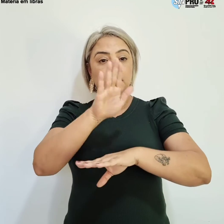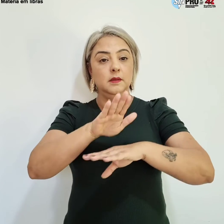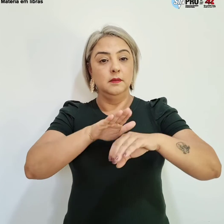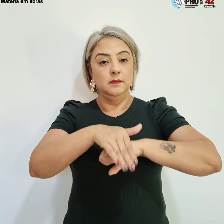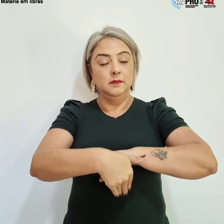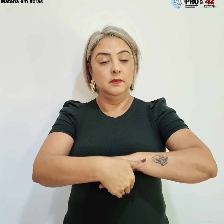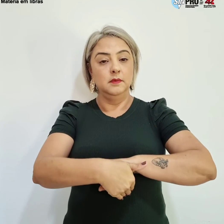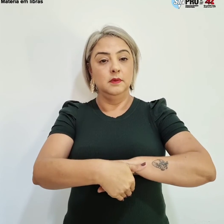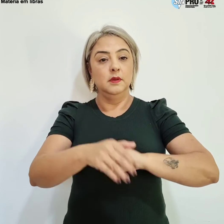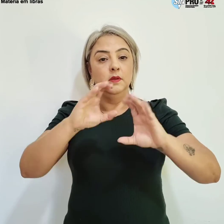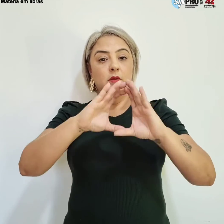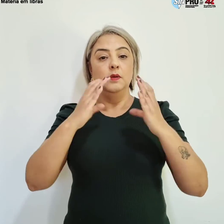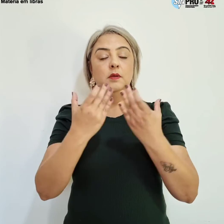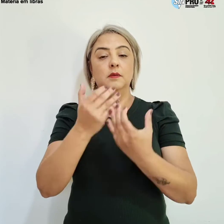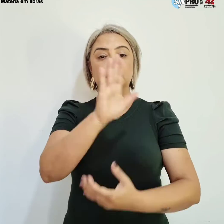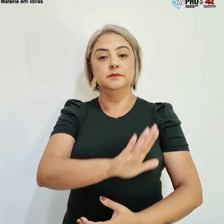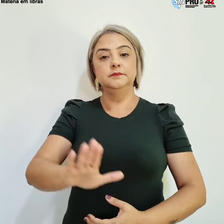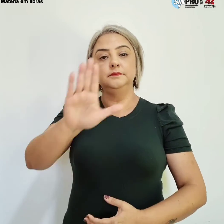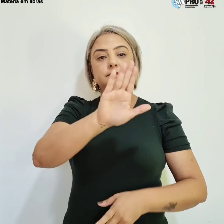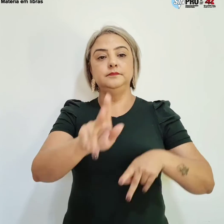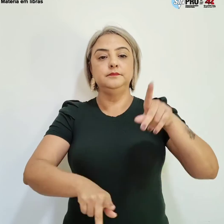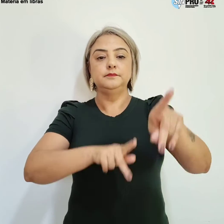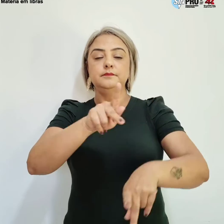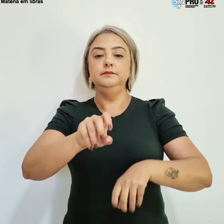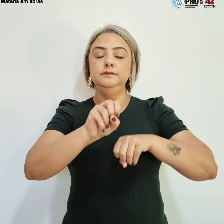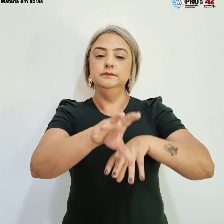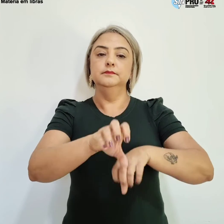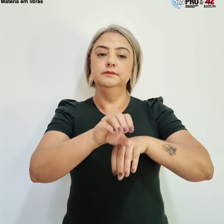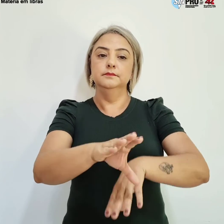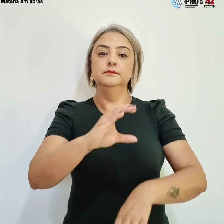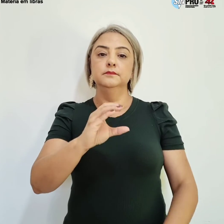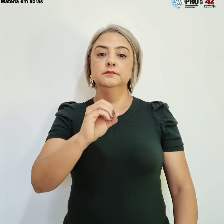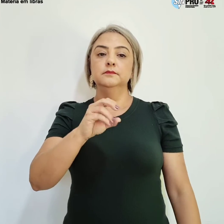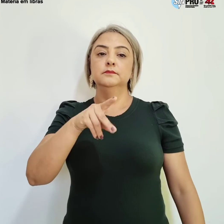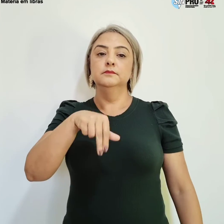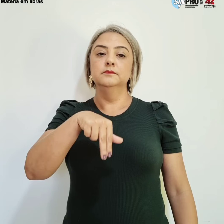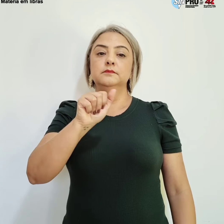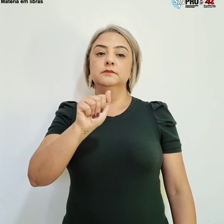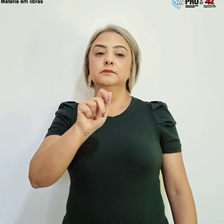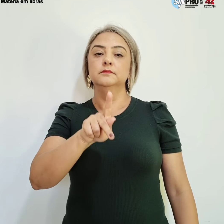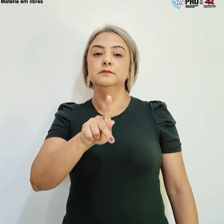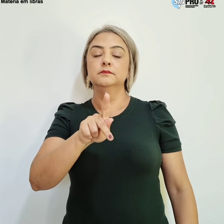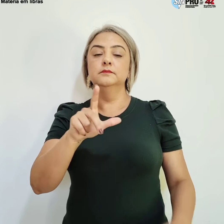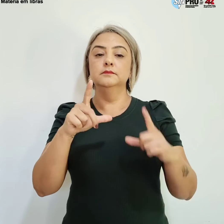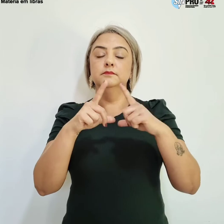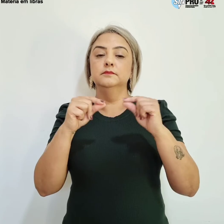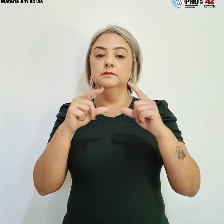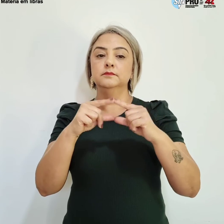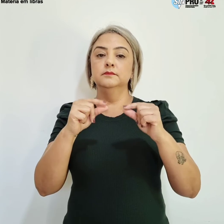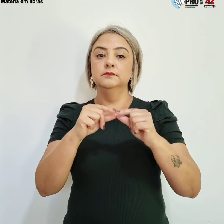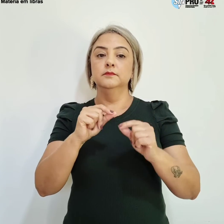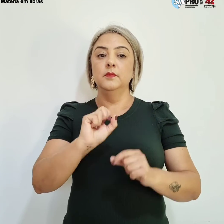Conferência Nacional Popular de Educação, CONAP, etapa distrital ou segunda Conap